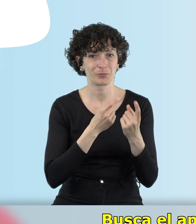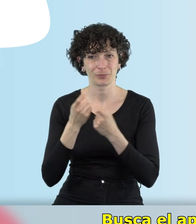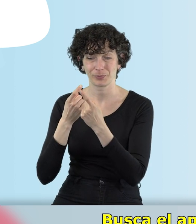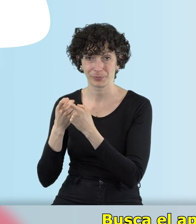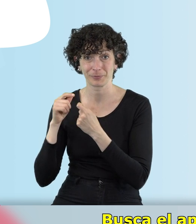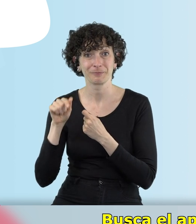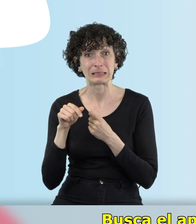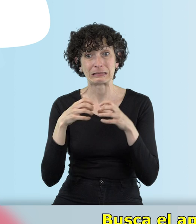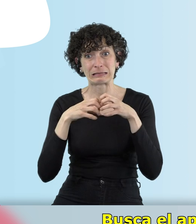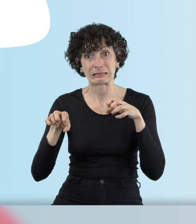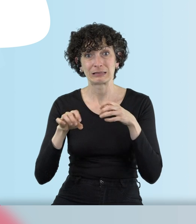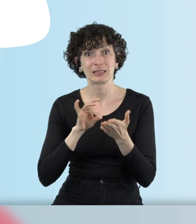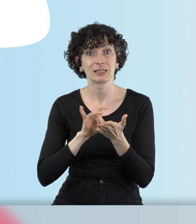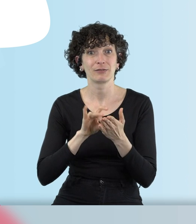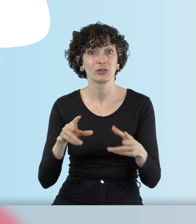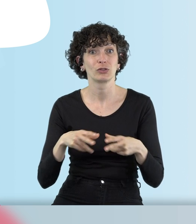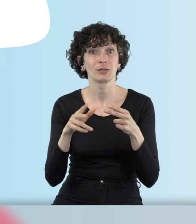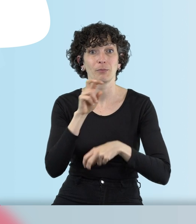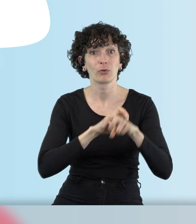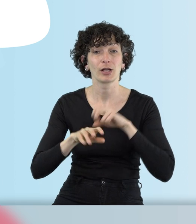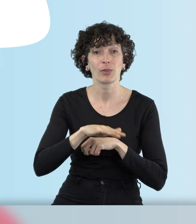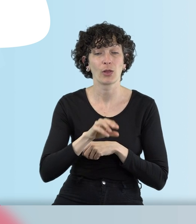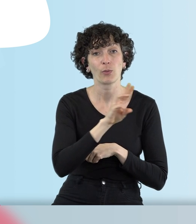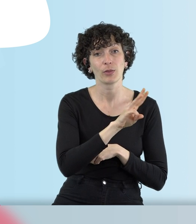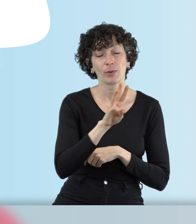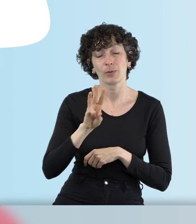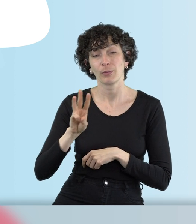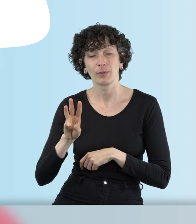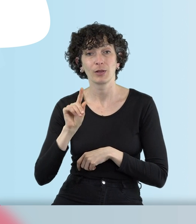el apartado de servicios sociales en